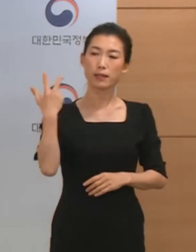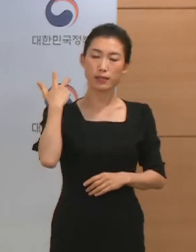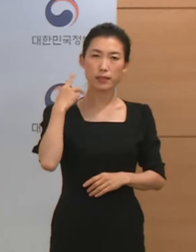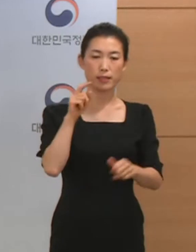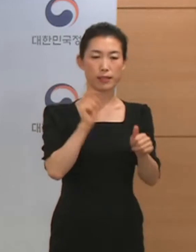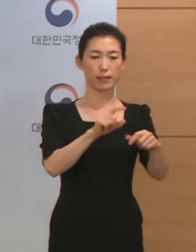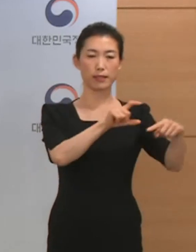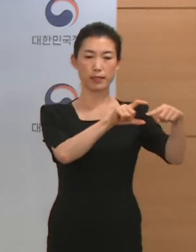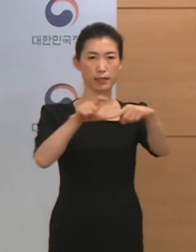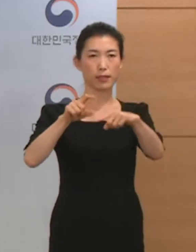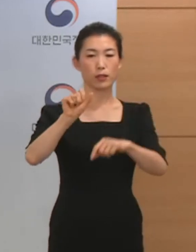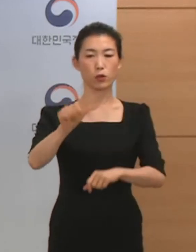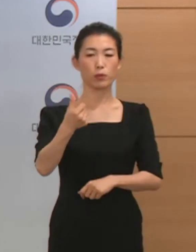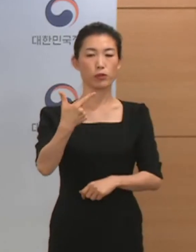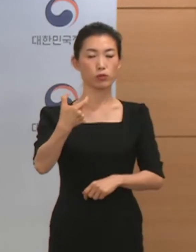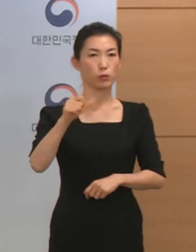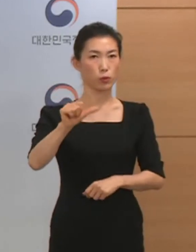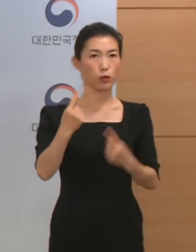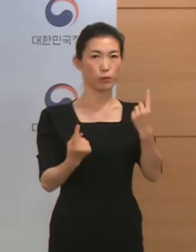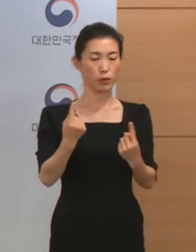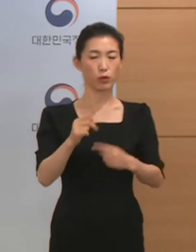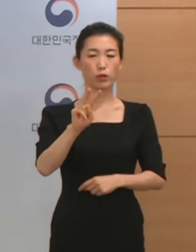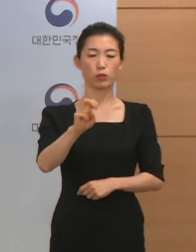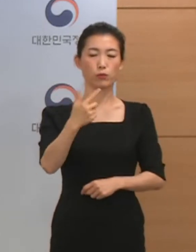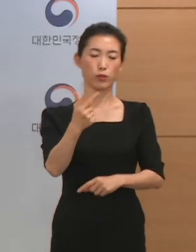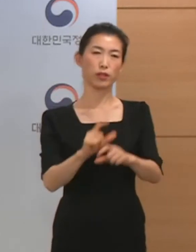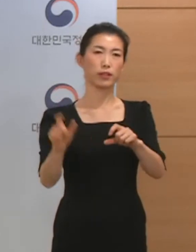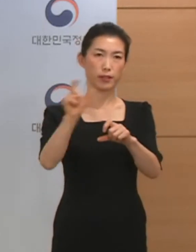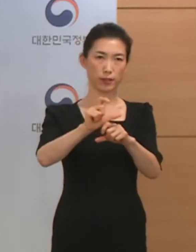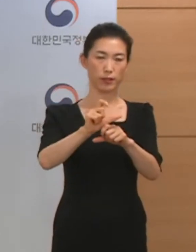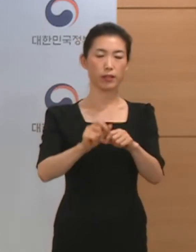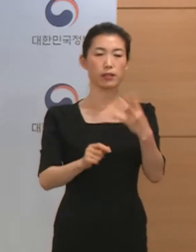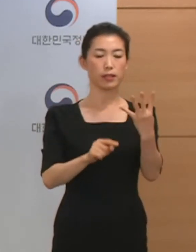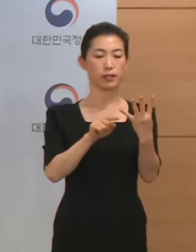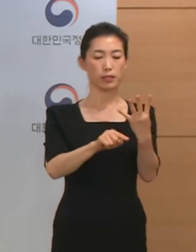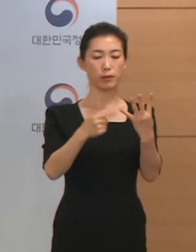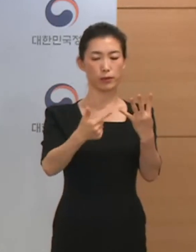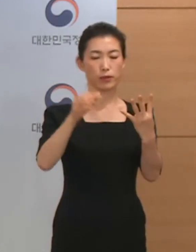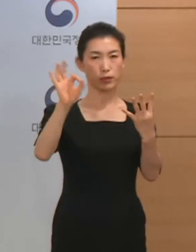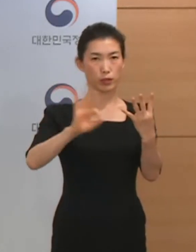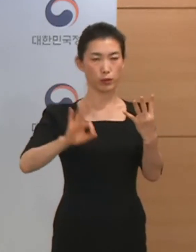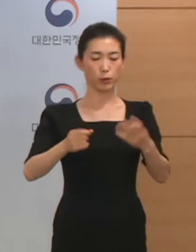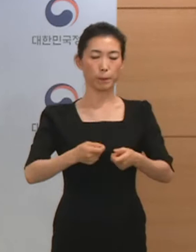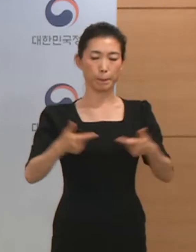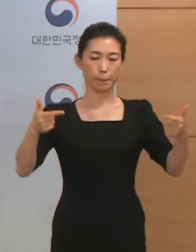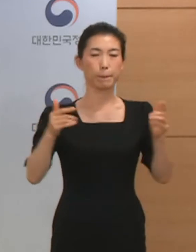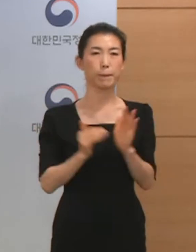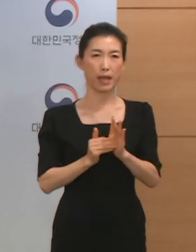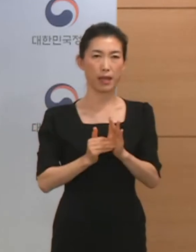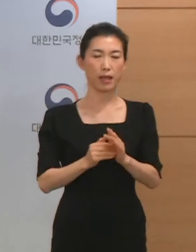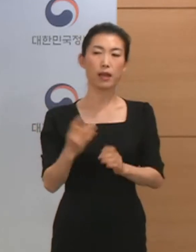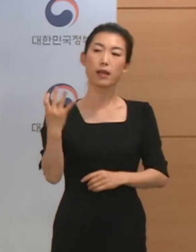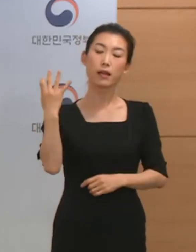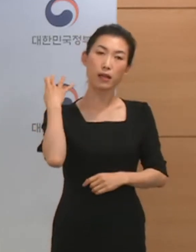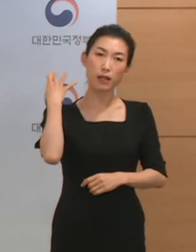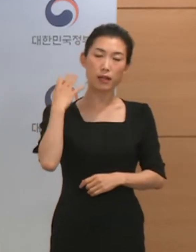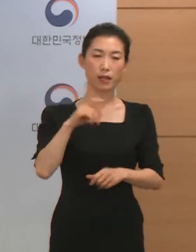주간의 565명에 비해서는 26명, 4.6% 증가하였으며 2주